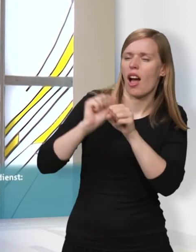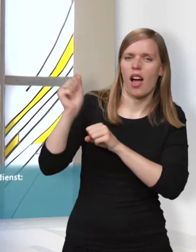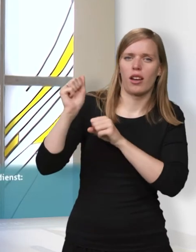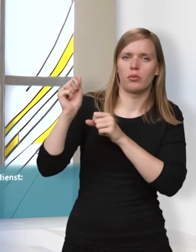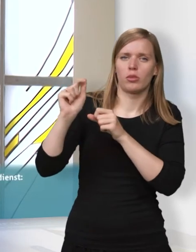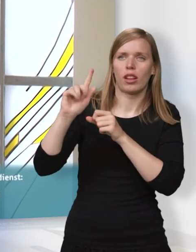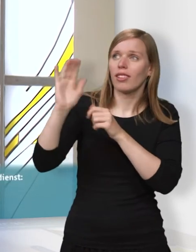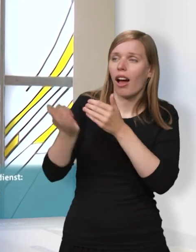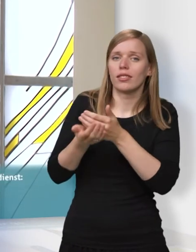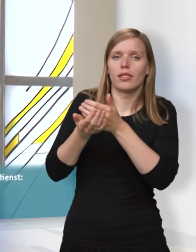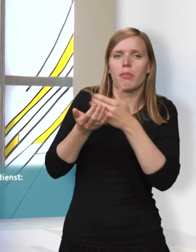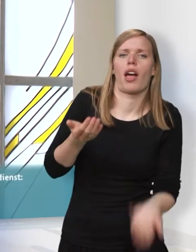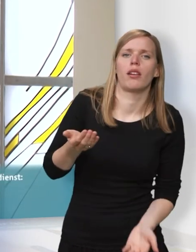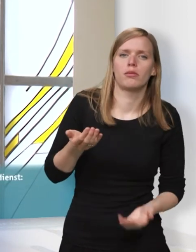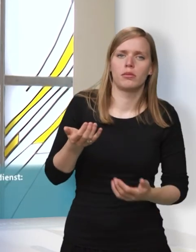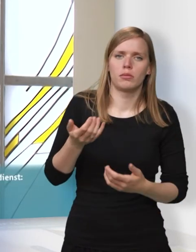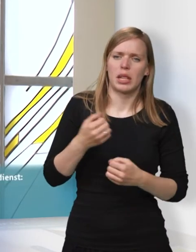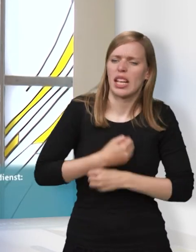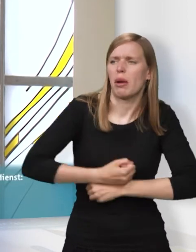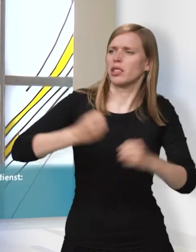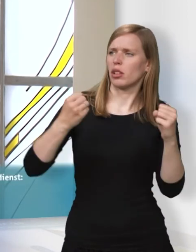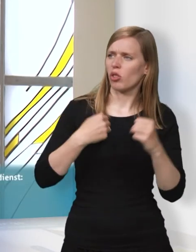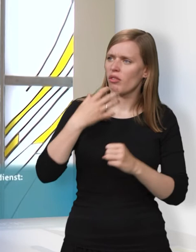fallen, ein sich emanzipieren,